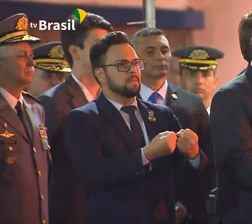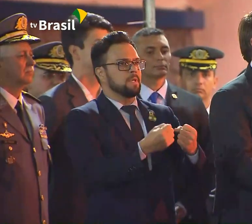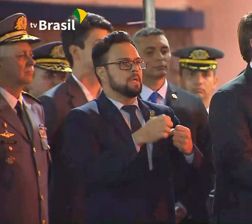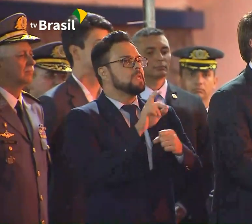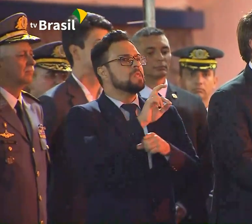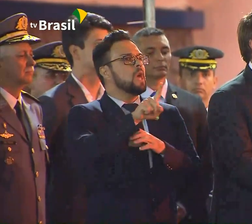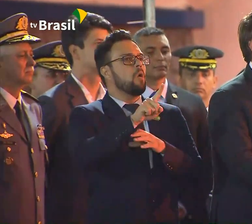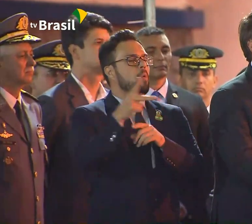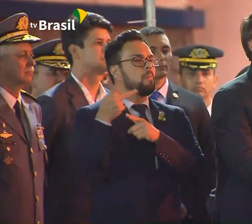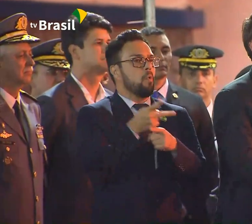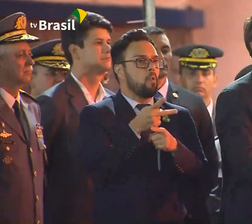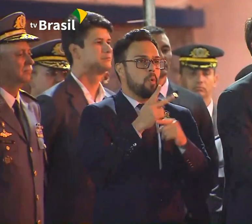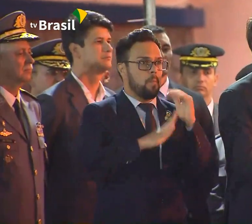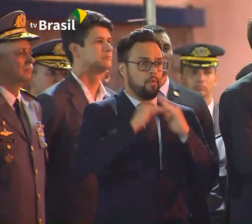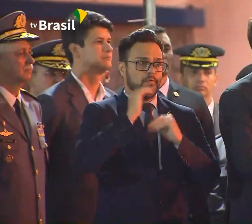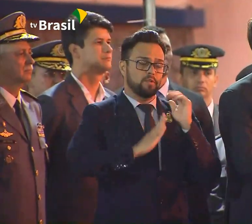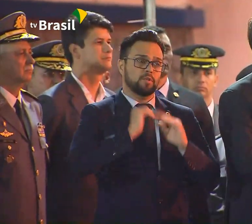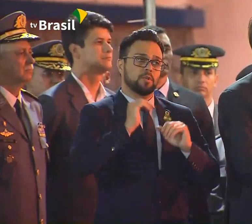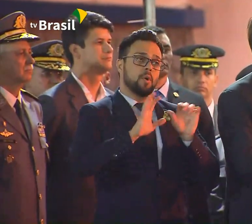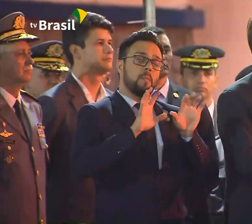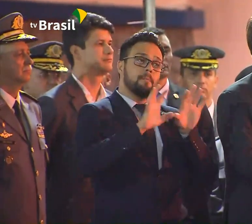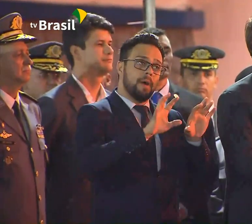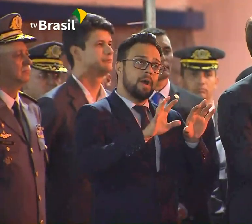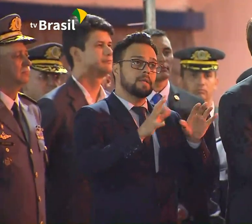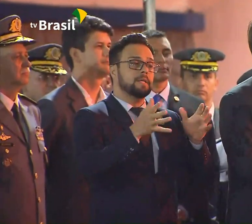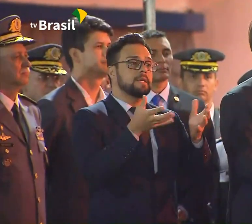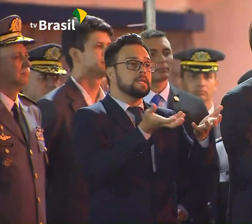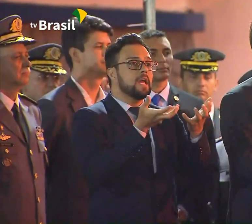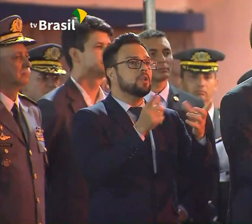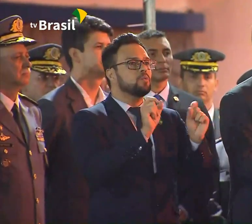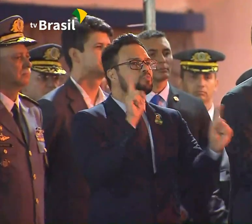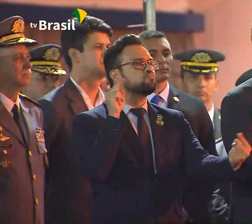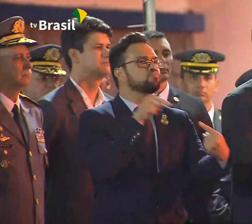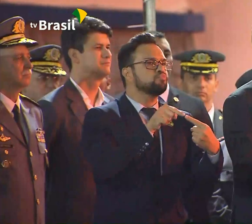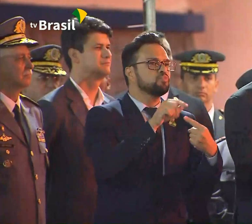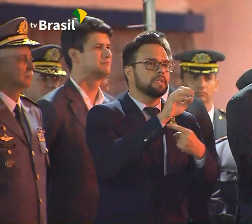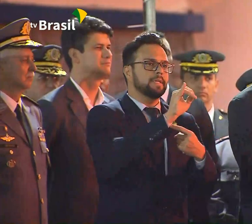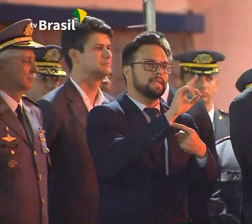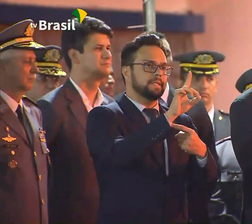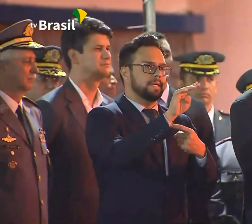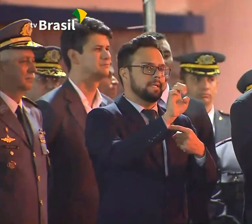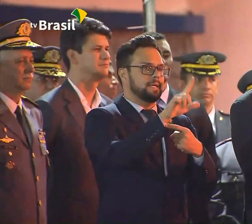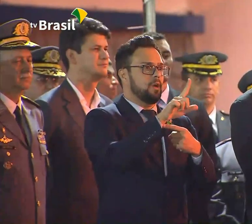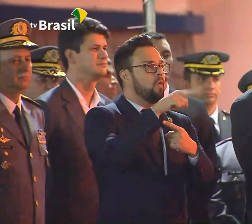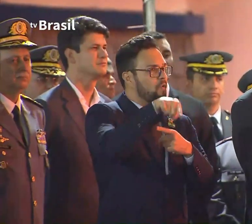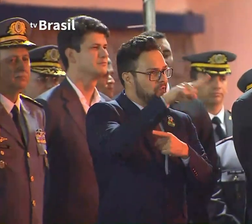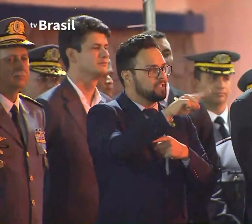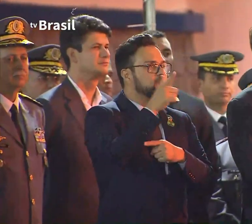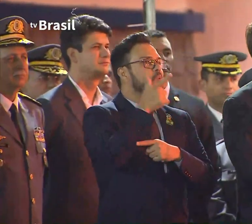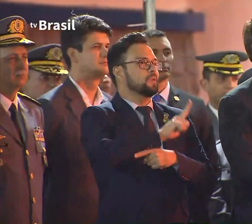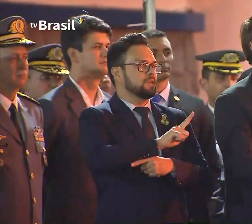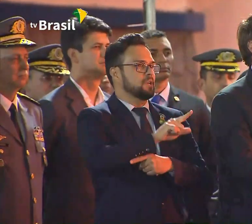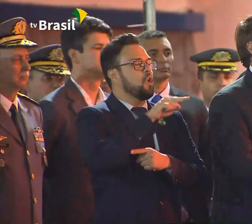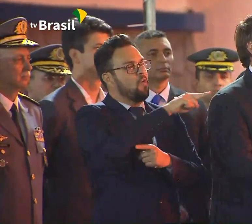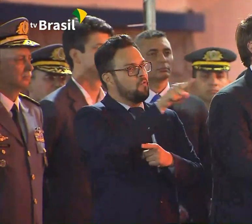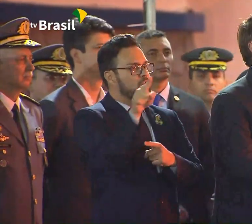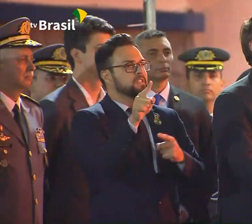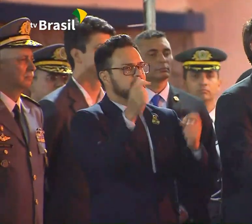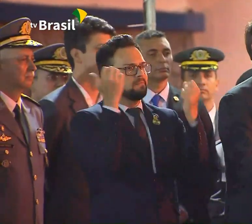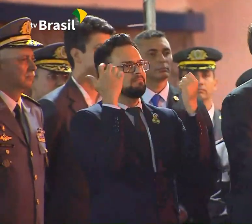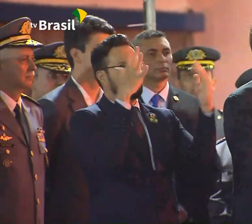profissão, mas na busca de um ideal. Vocês conseguiram. Vocês estão de